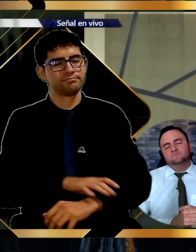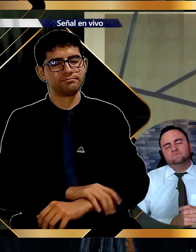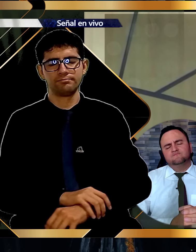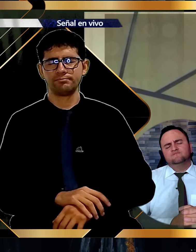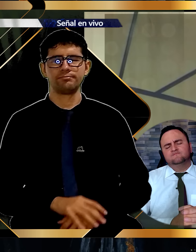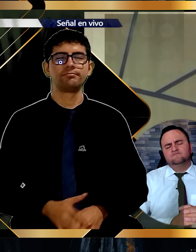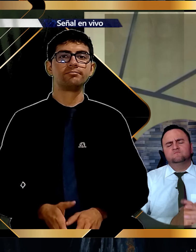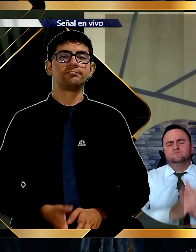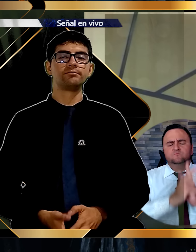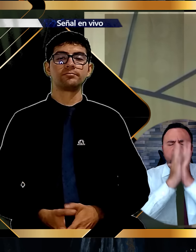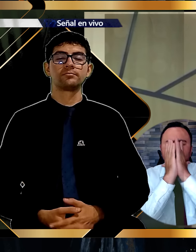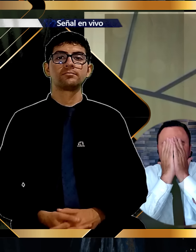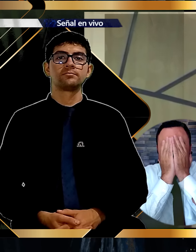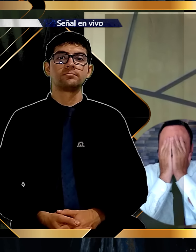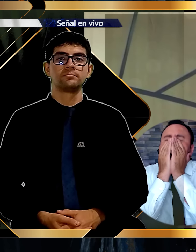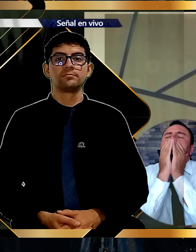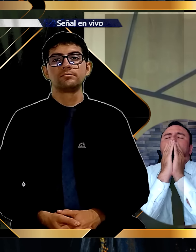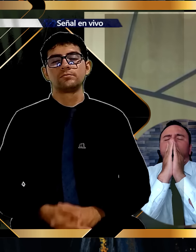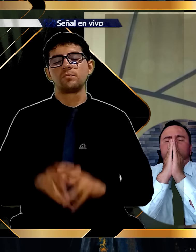milagros mentirosos.